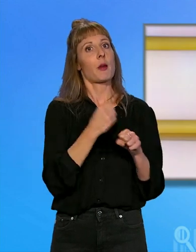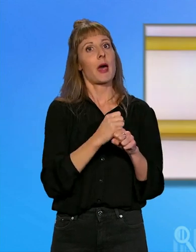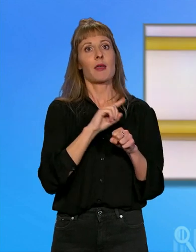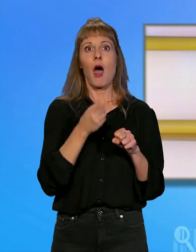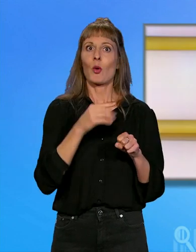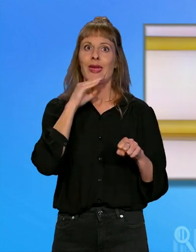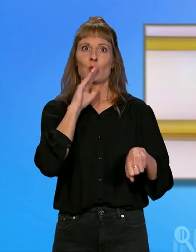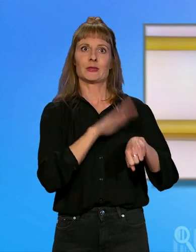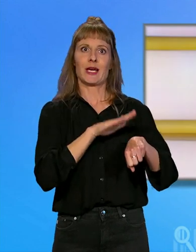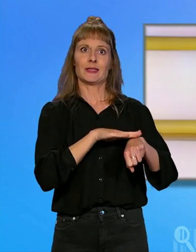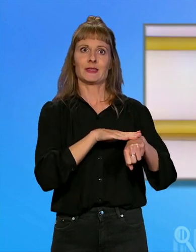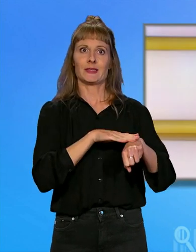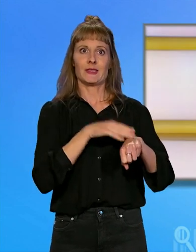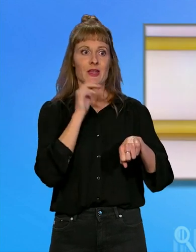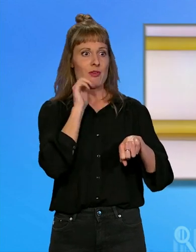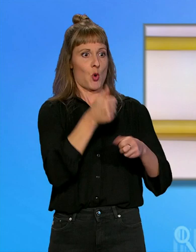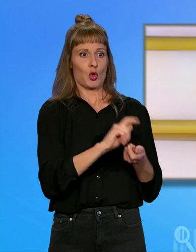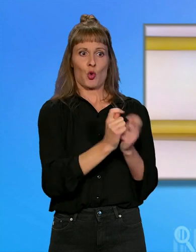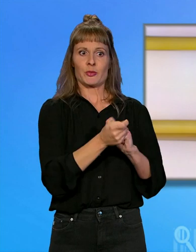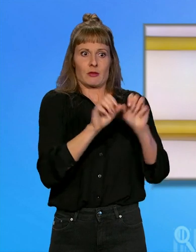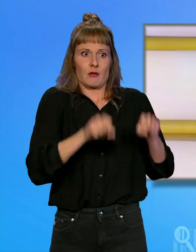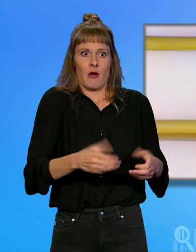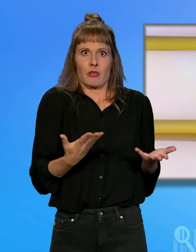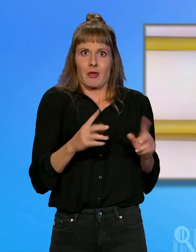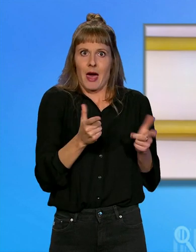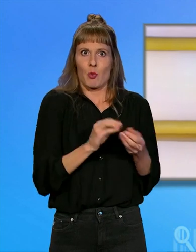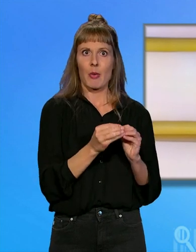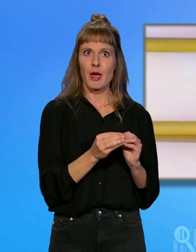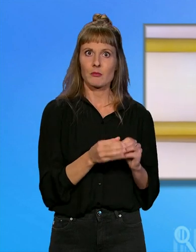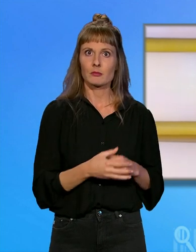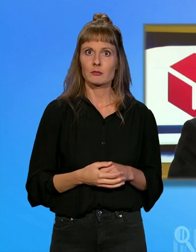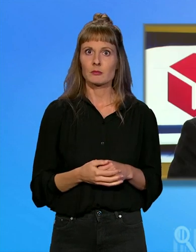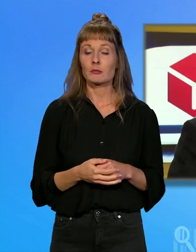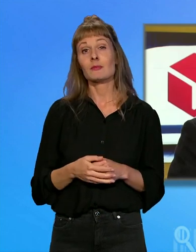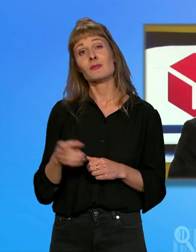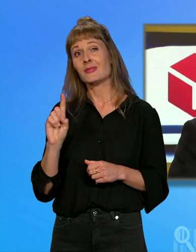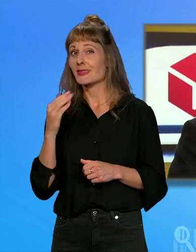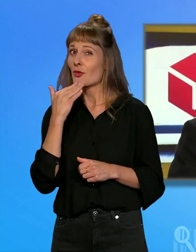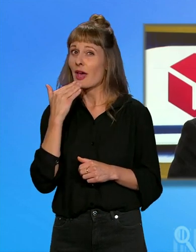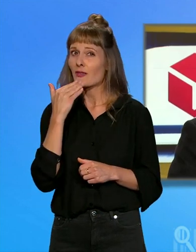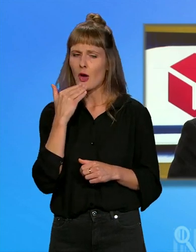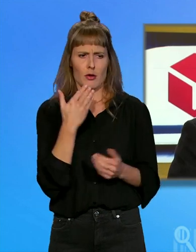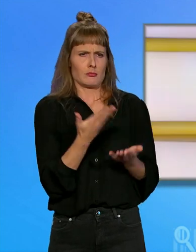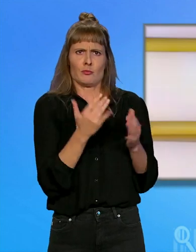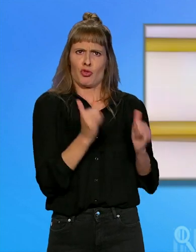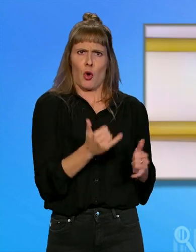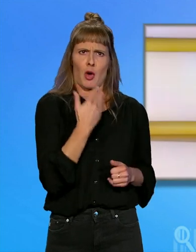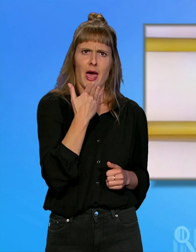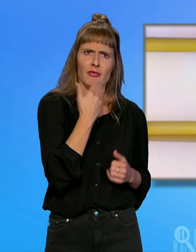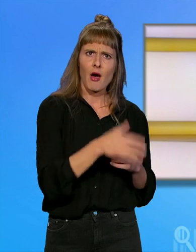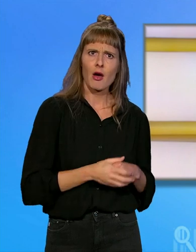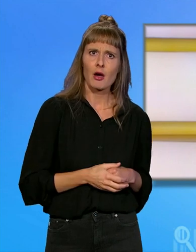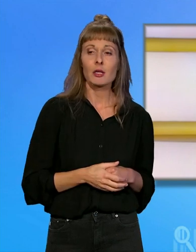die restliche Arbeit effektiv noch Platz hat. Das könnt ihr morgen einführen und dann habt ihr das Problem nicht mehr. Ja, so einfach ist es dann. Das ist einfach. Nein, so einfach ist es nicht, weil es ist ein dynamisches Geschäft.